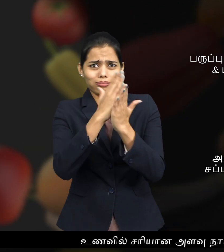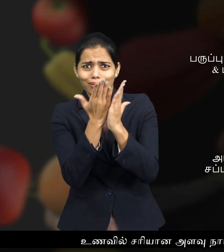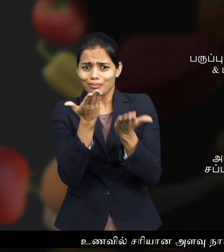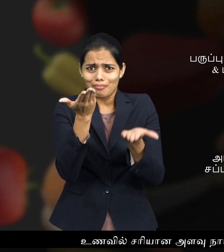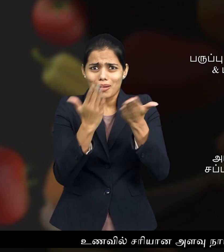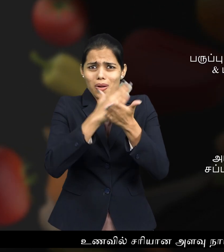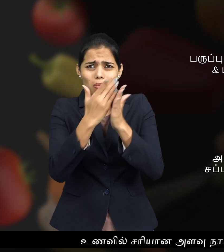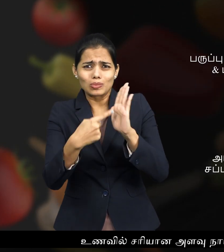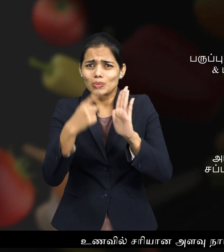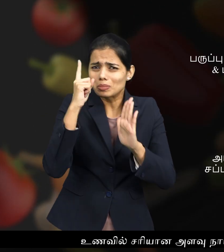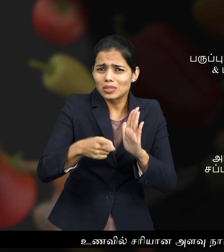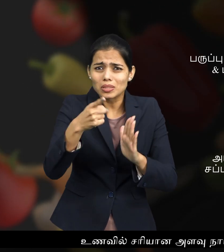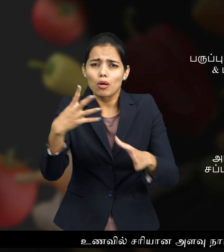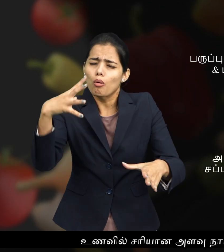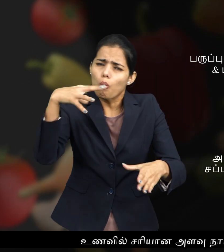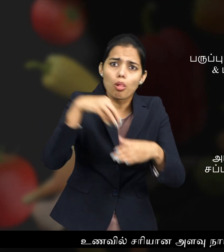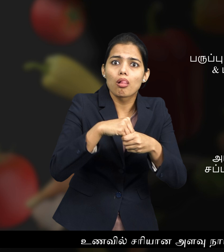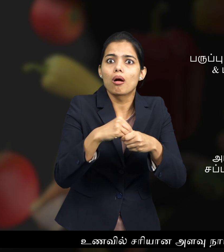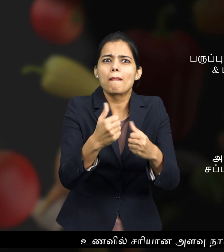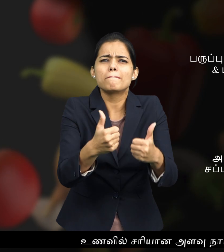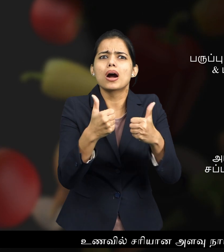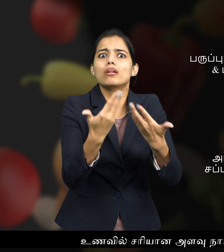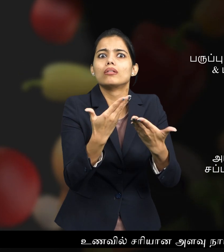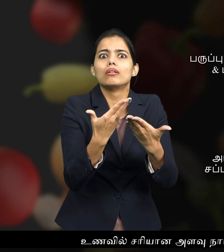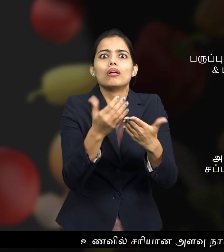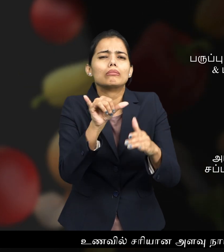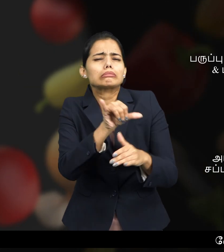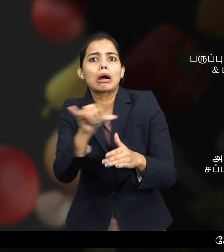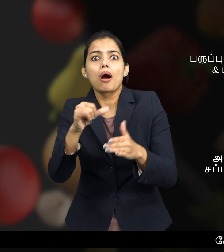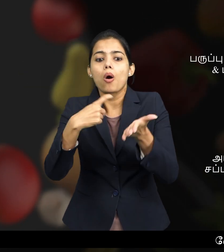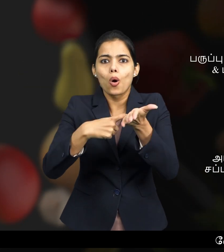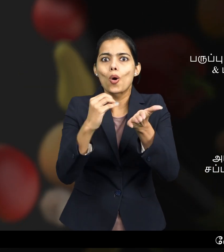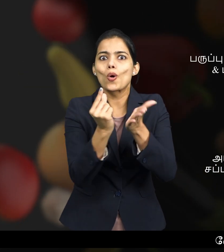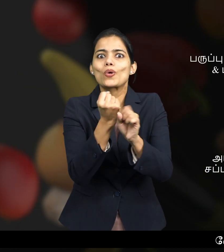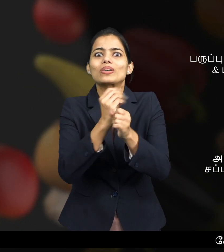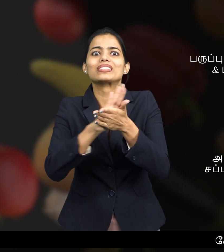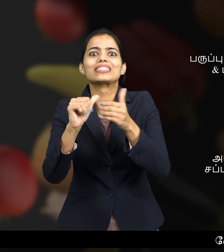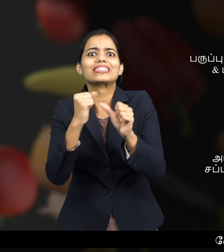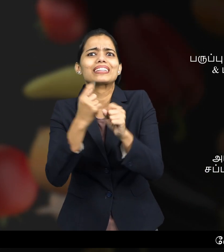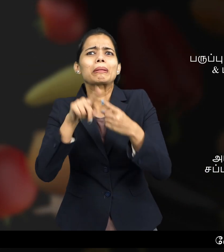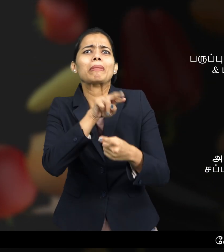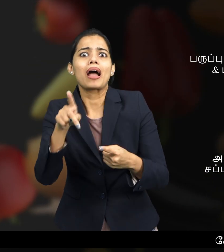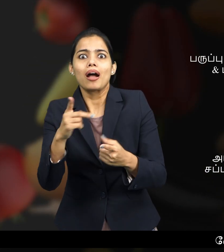உணவில் சரியான அளவு நார்ப்பொருள் மற்றும் தண்ணீர் இருக்க வேண்டும்.